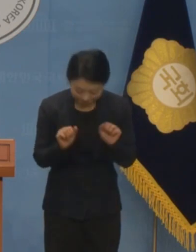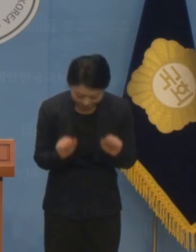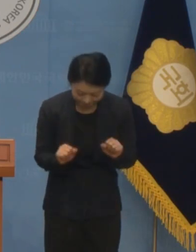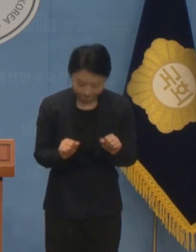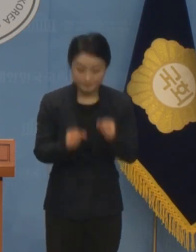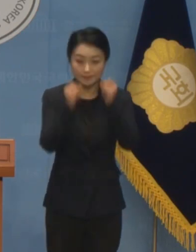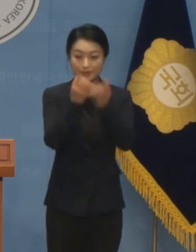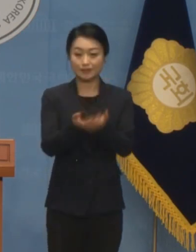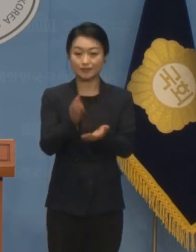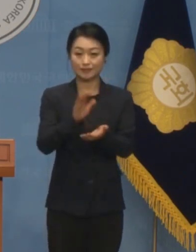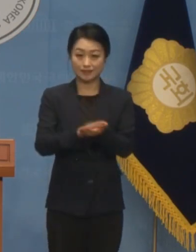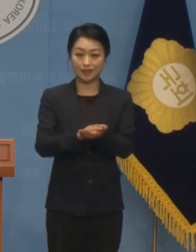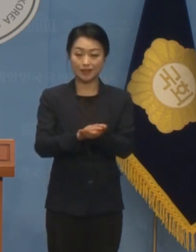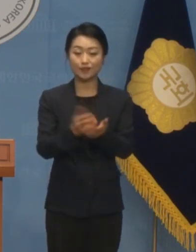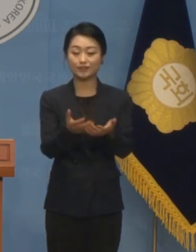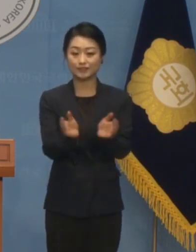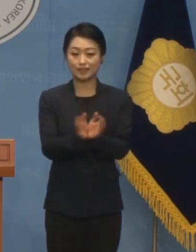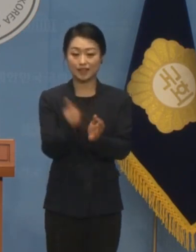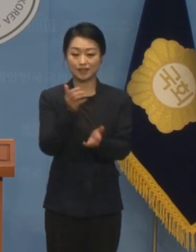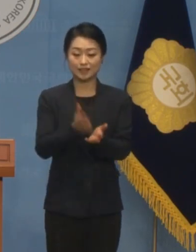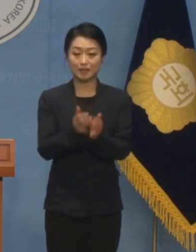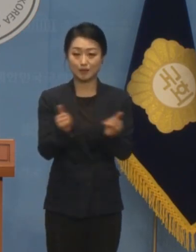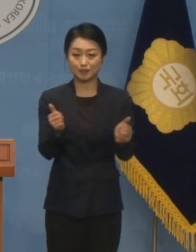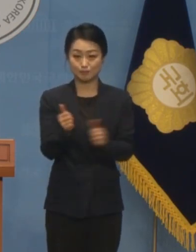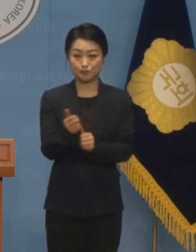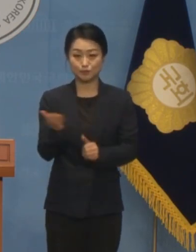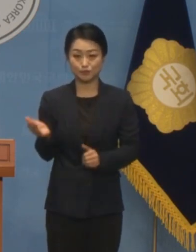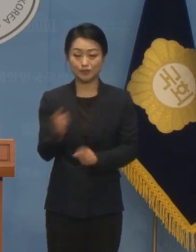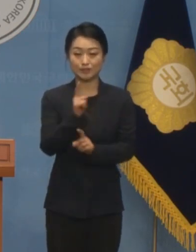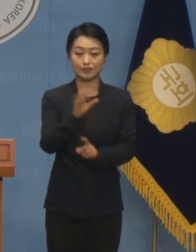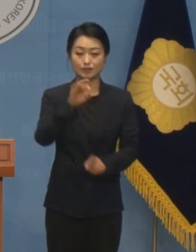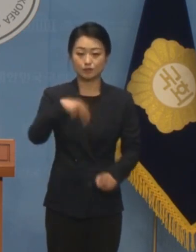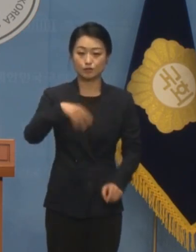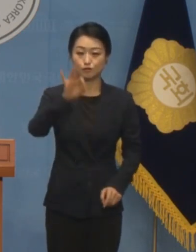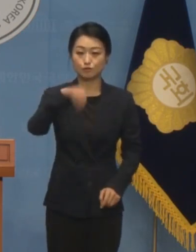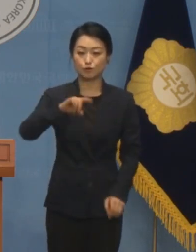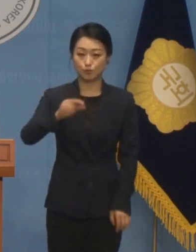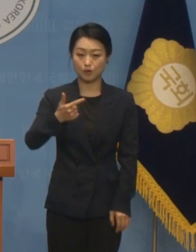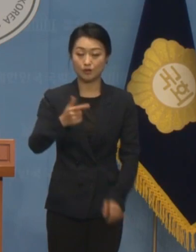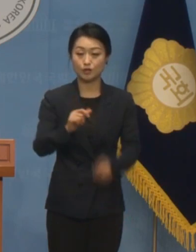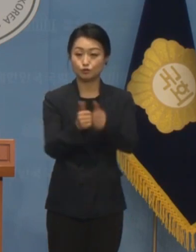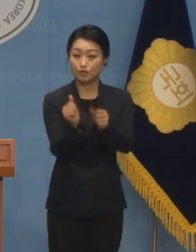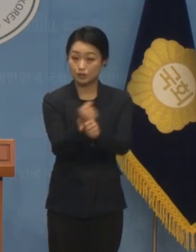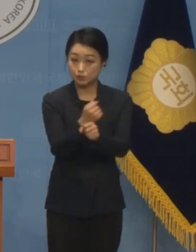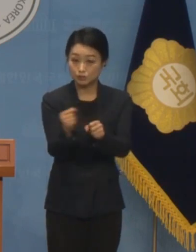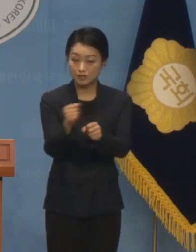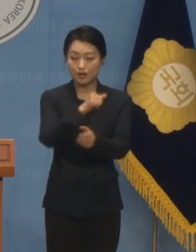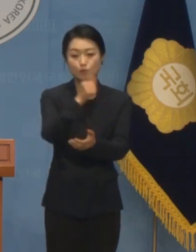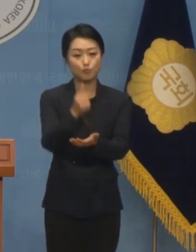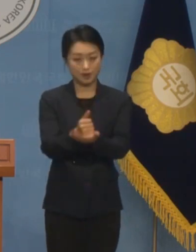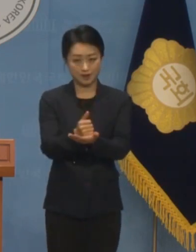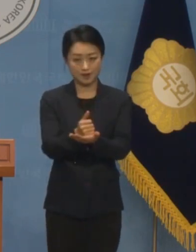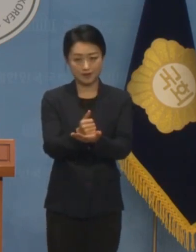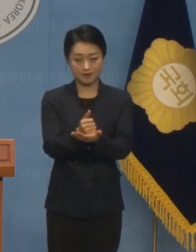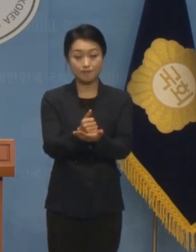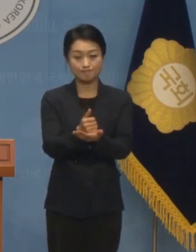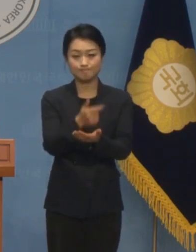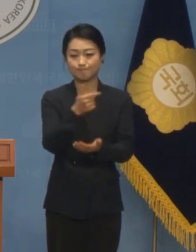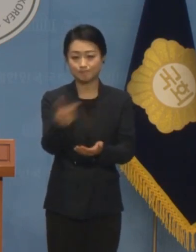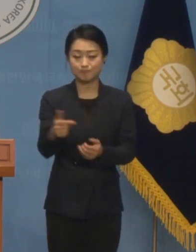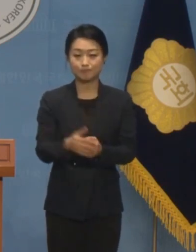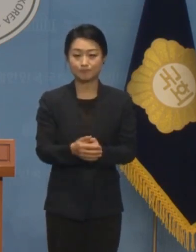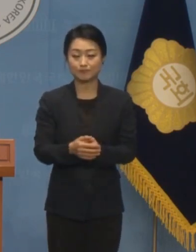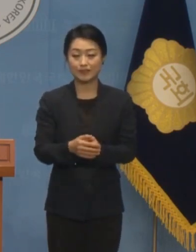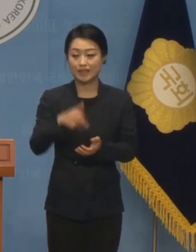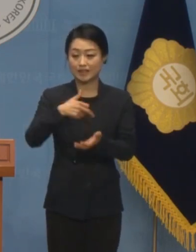안녕하십니까. 개혁신당 부대변인 이유원입니다. 주가 조작은 중대범죄, 카카오 김범수,